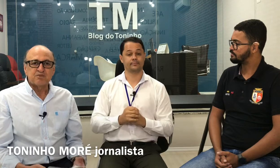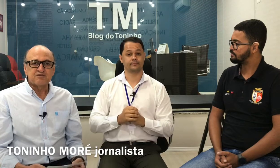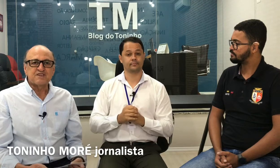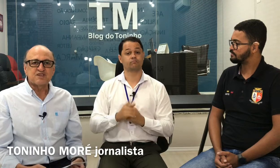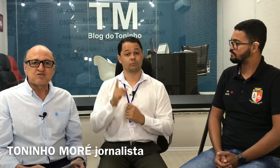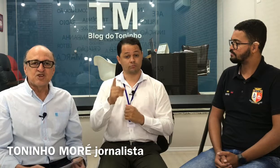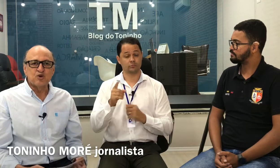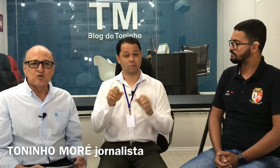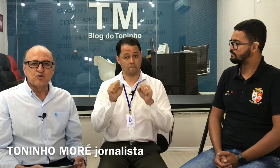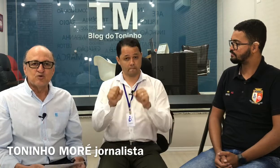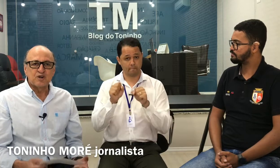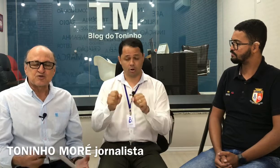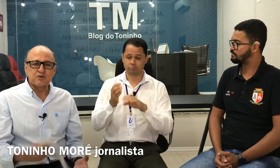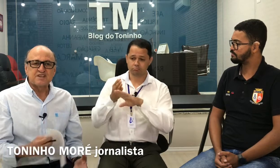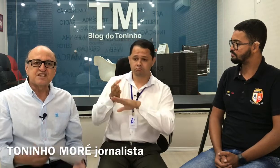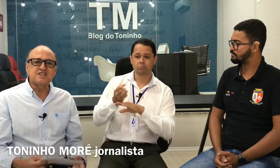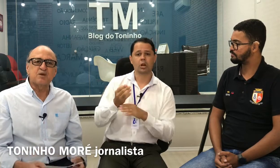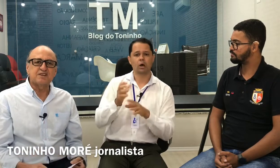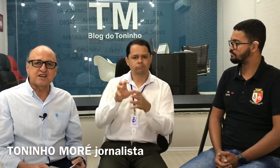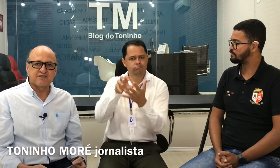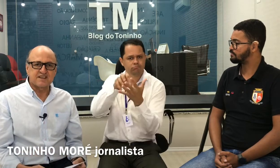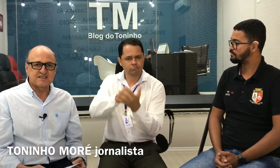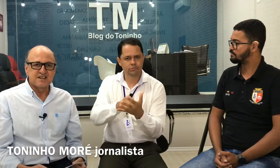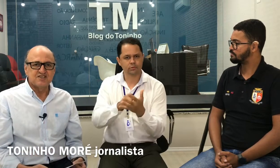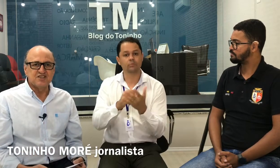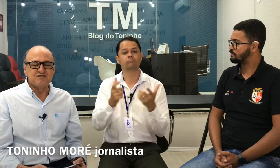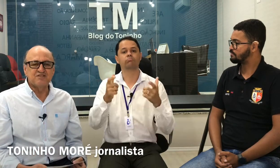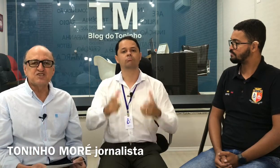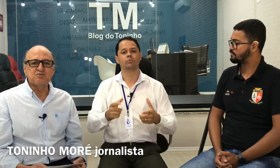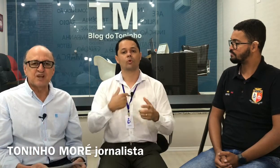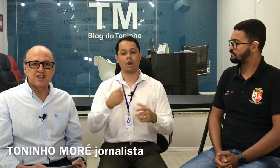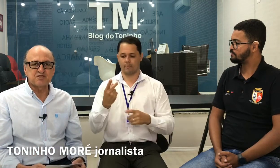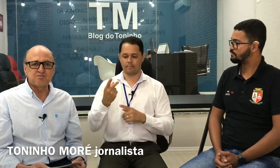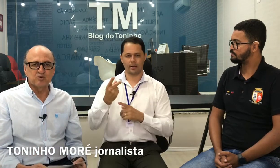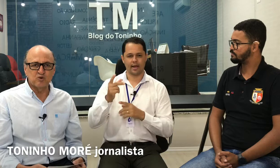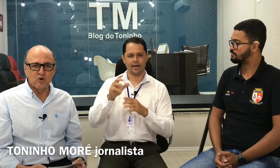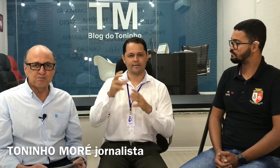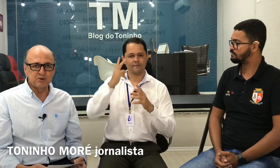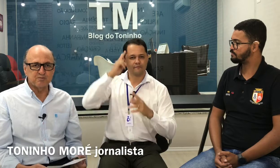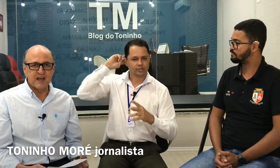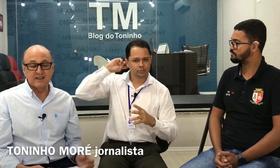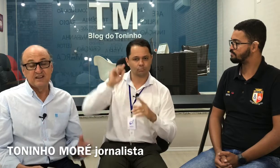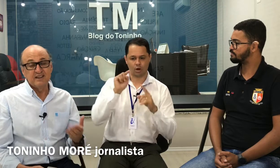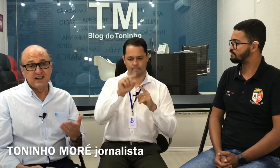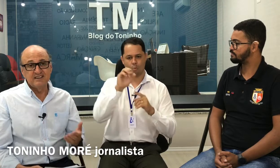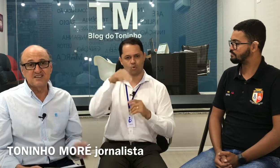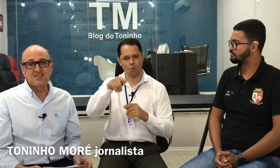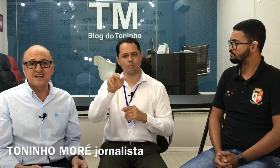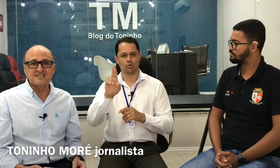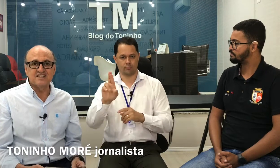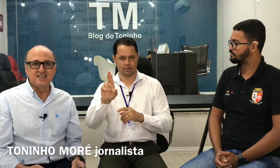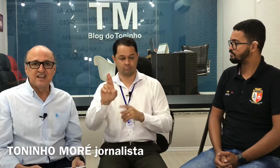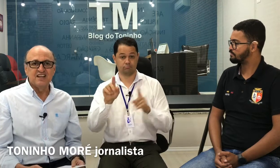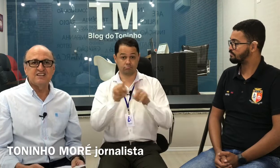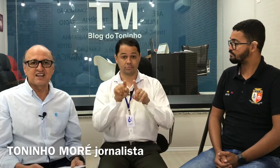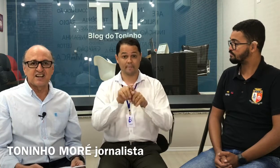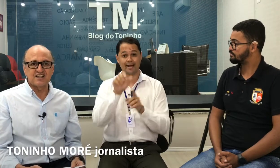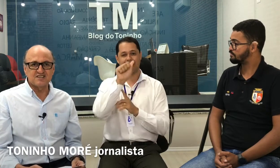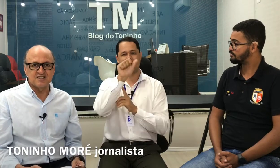fazer sua inscrição através de vestibulares.com.br e ainda de Assim Internet em